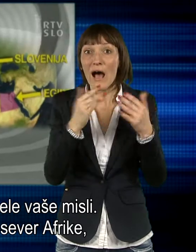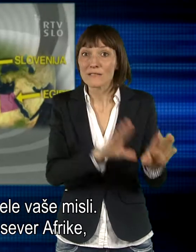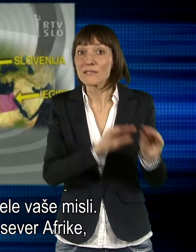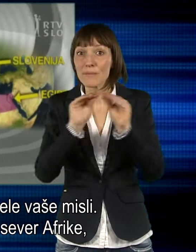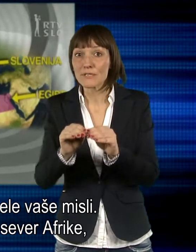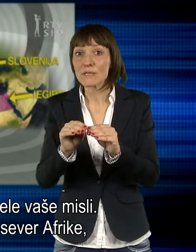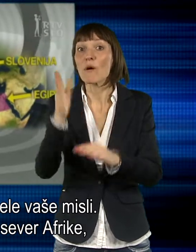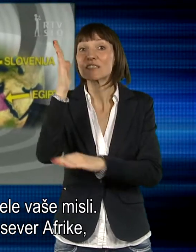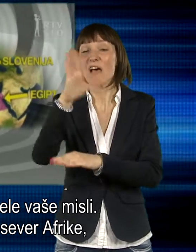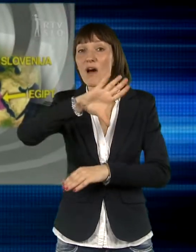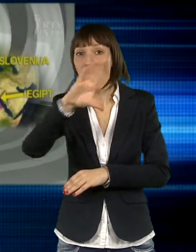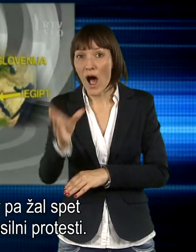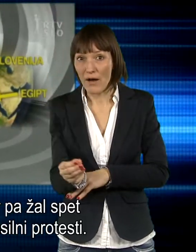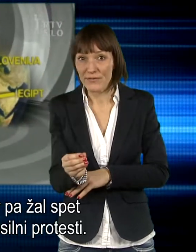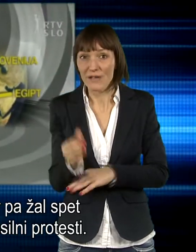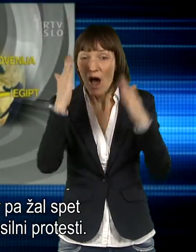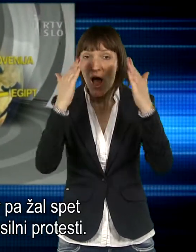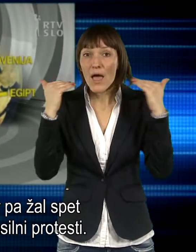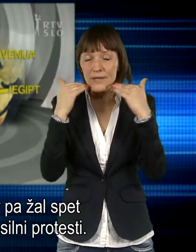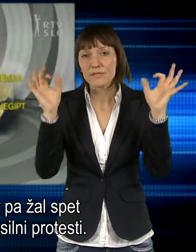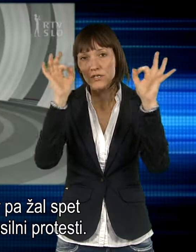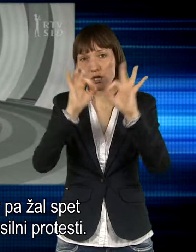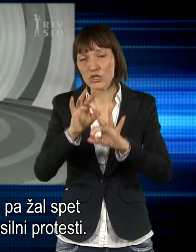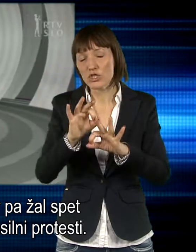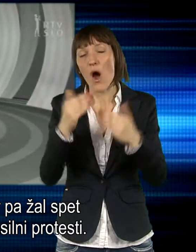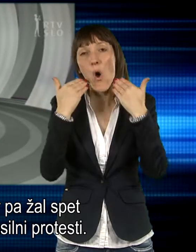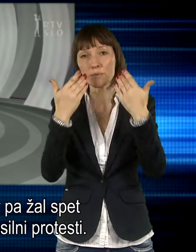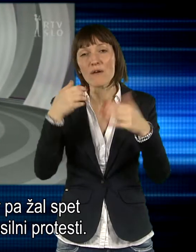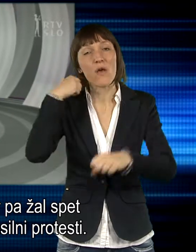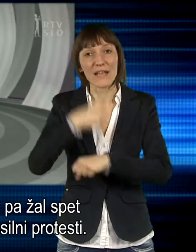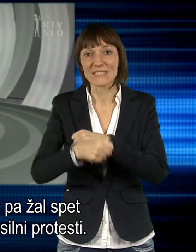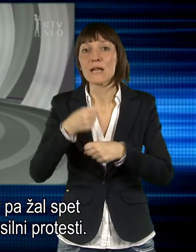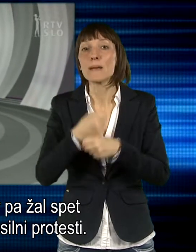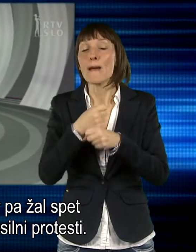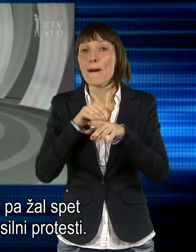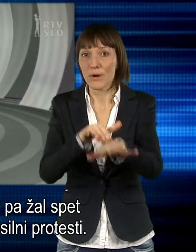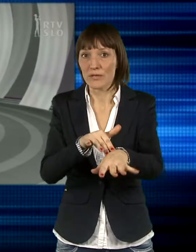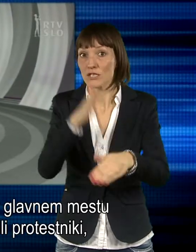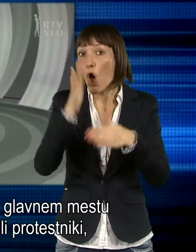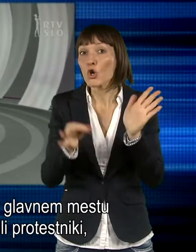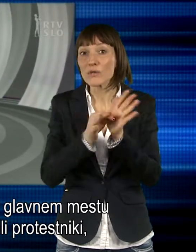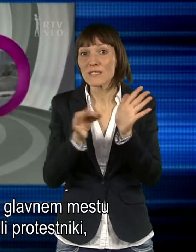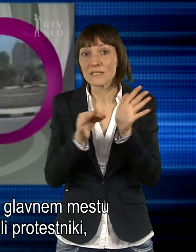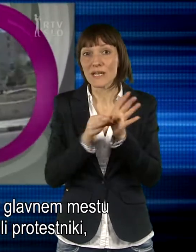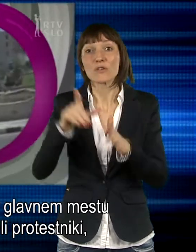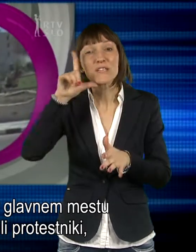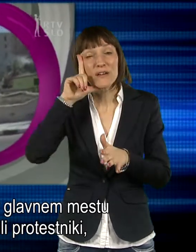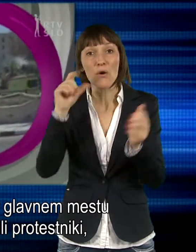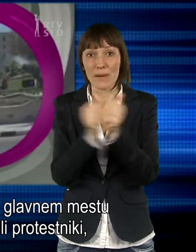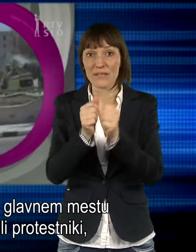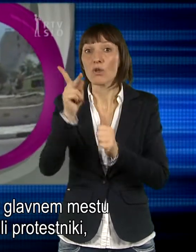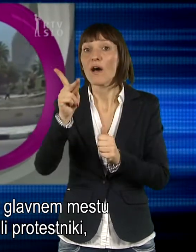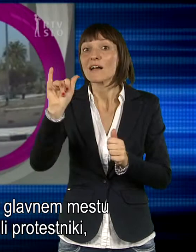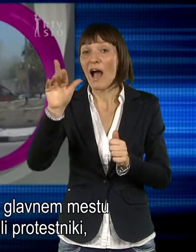A zdaj se selimo na sever Afrike v državo Egipt, kjer pa žal spet glasno odmevajo nasilni protesti. Ta konec tedna so se v glavnem